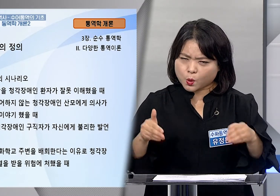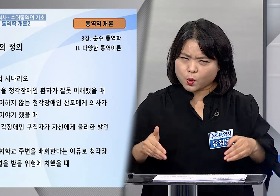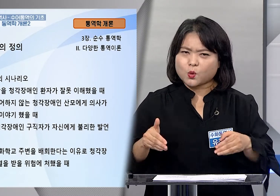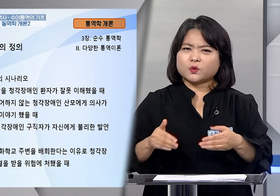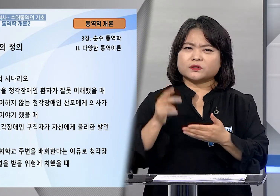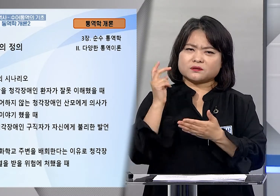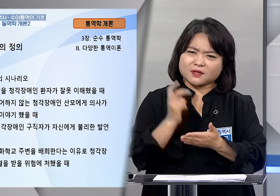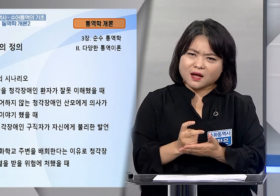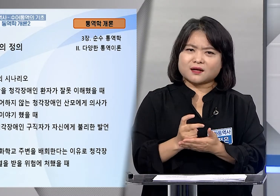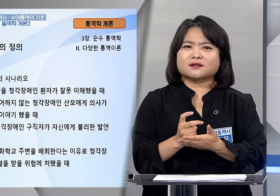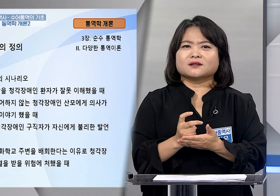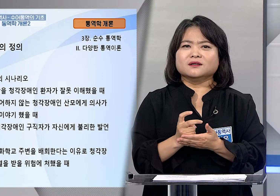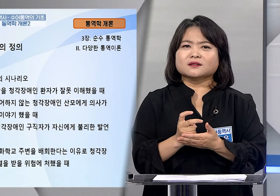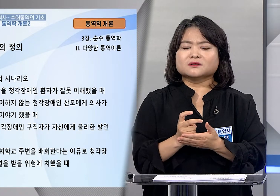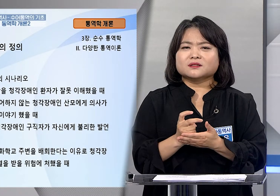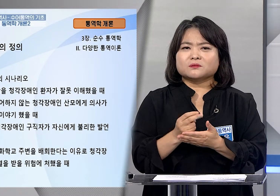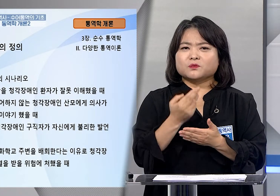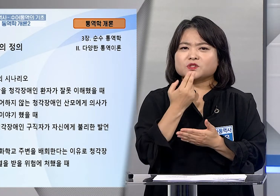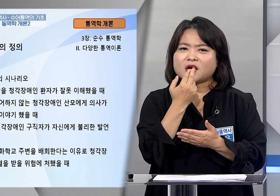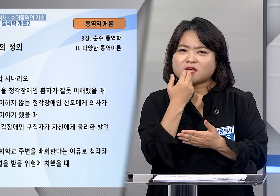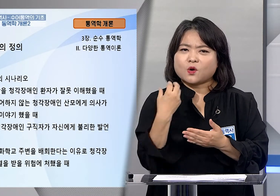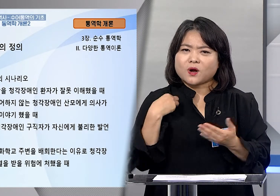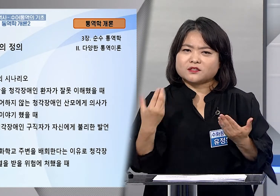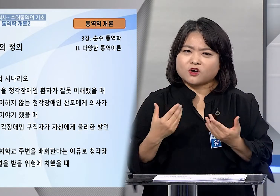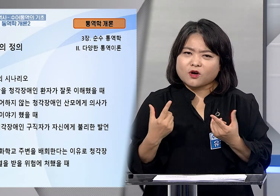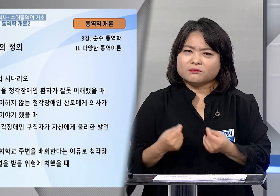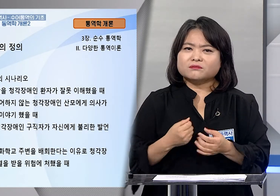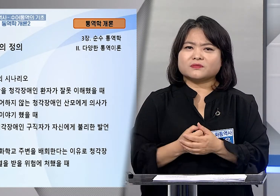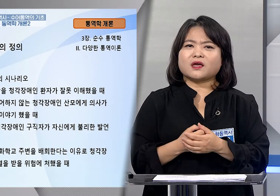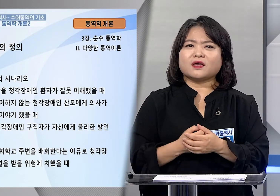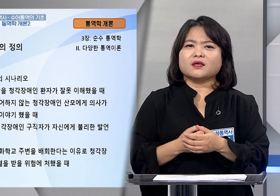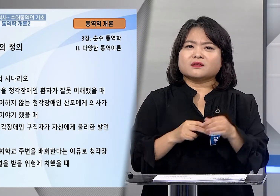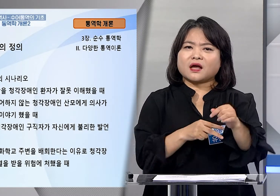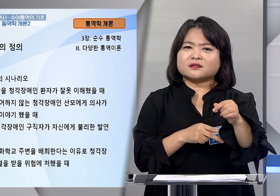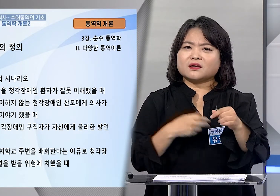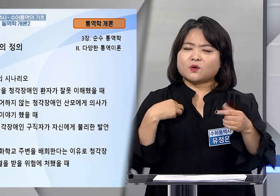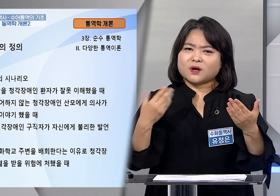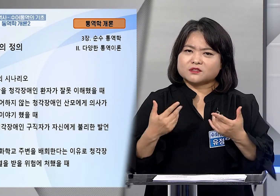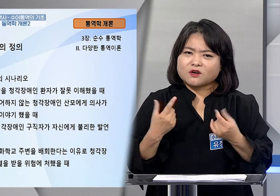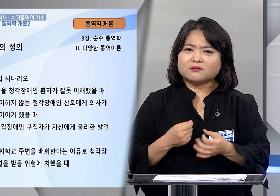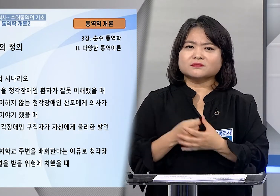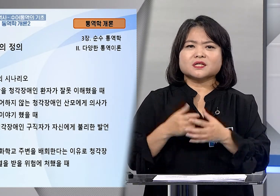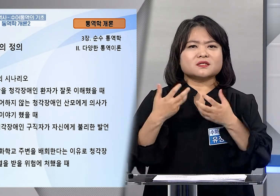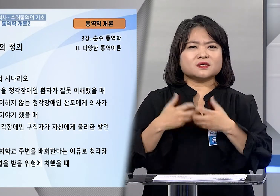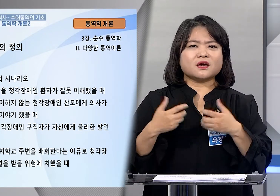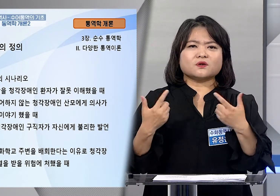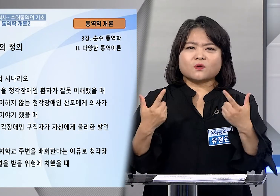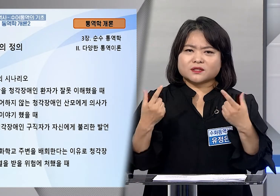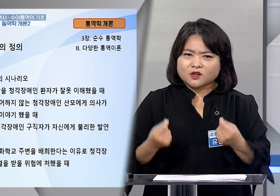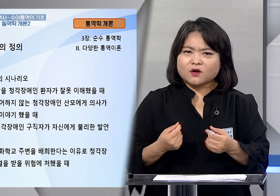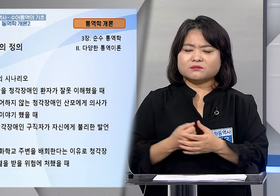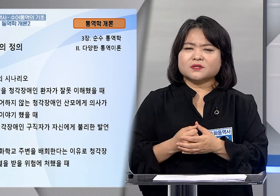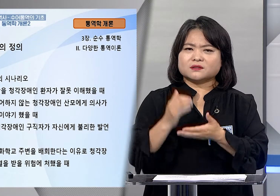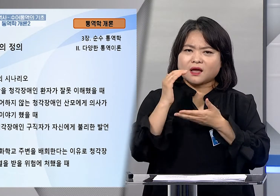딱 창의 역할처럼 다리의 역할처럼, 기계의 역할처럼 딱